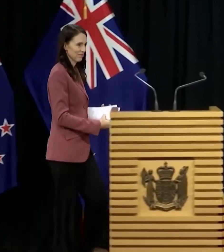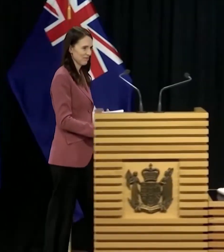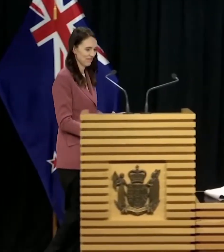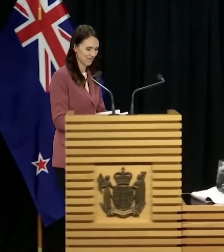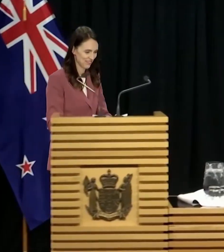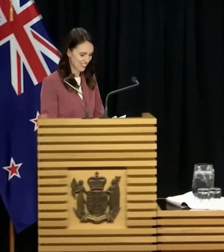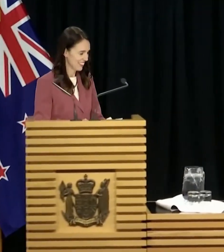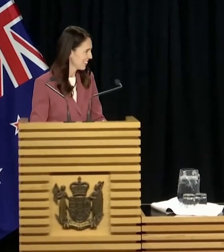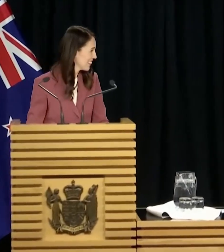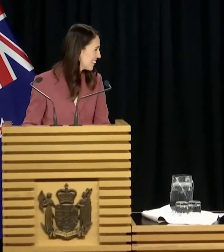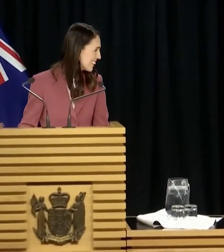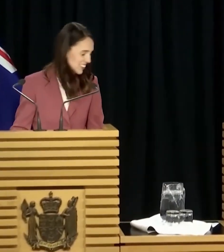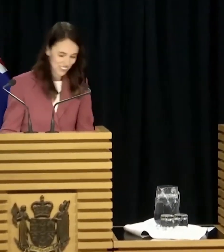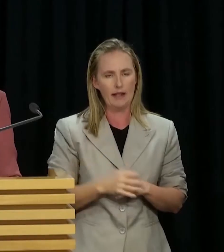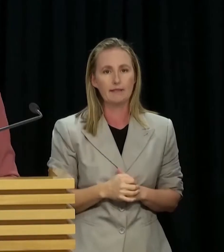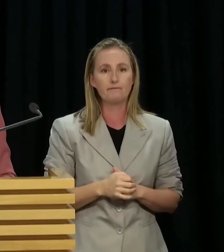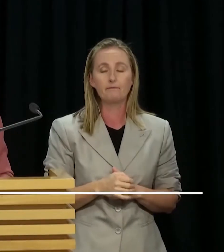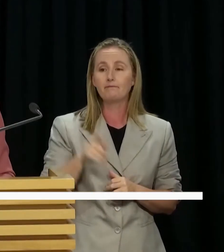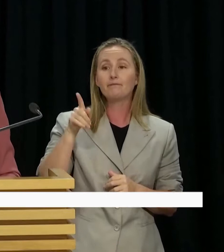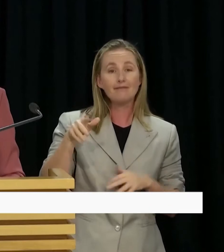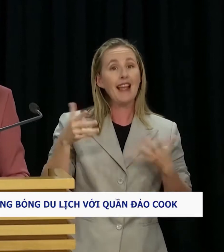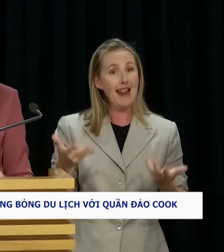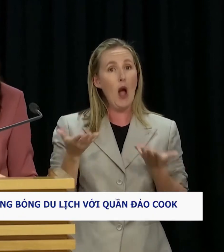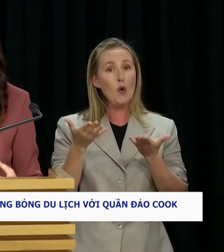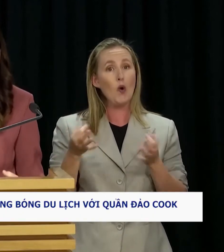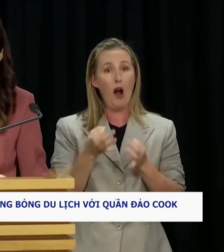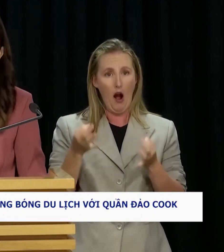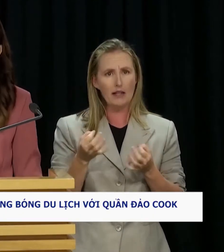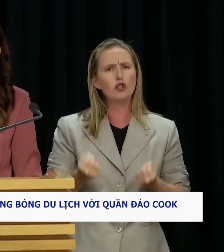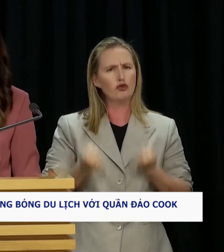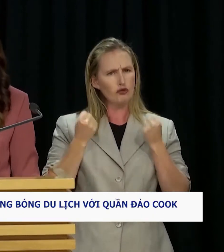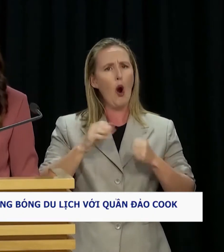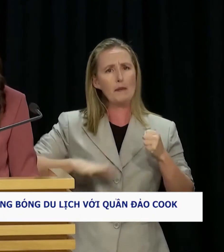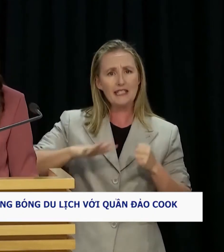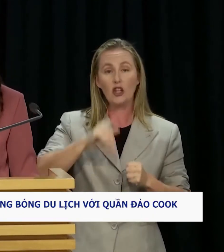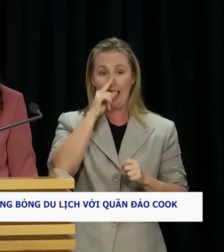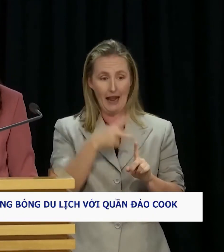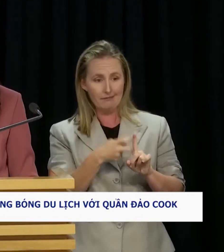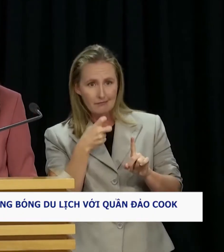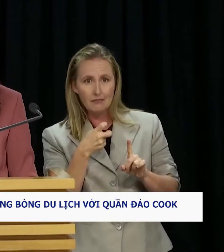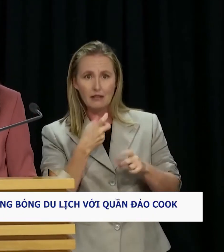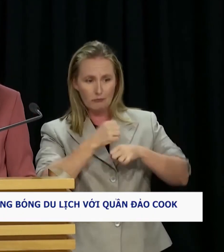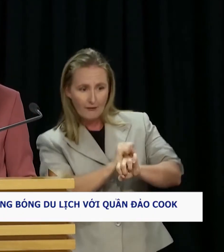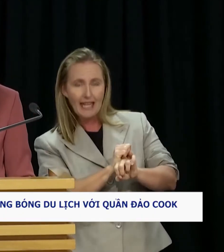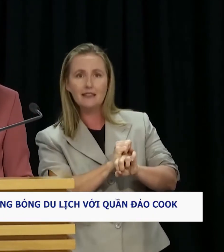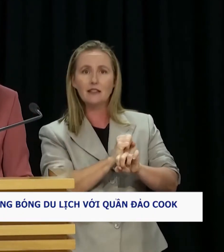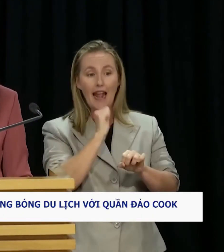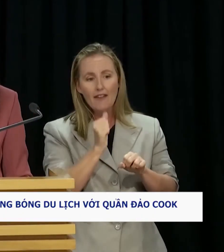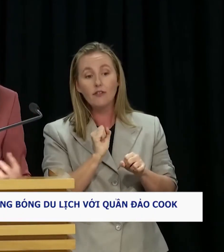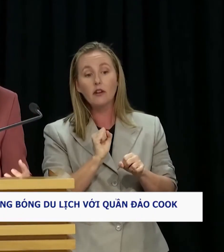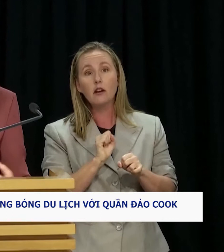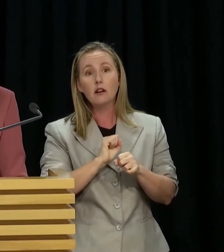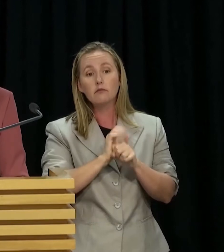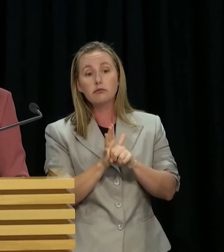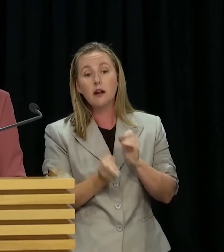Quần đảo Cook là một trong số ít những nơi trên thế giới chưa xuất hiện ca mắc COVID-19. Trong khi đó, New Zealand đã ngăn chặn được dịch COVID-19 lây nhiễm trong cộng